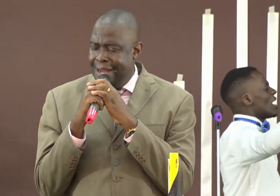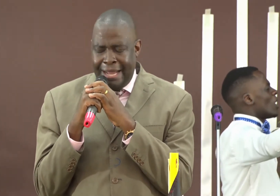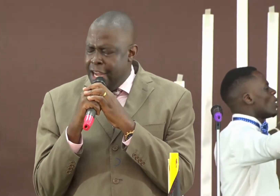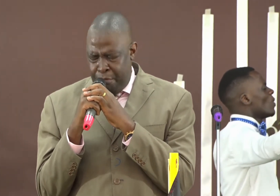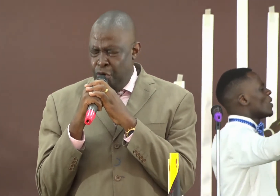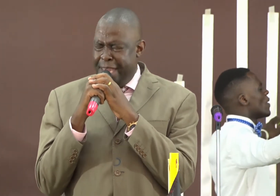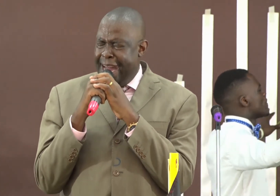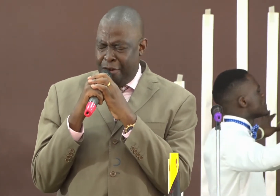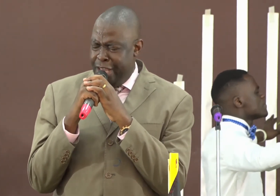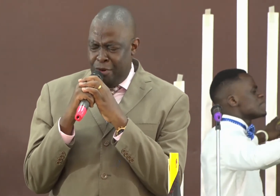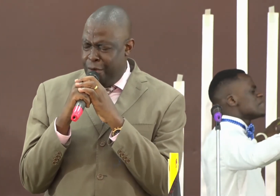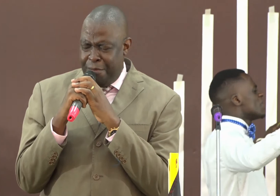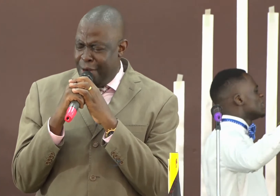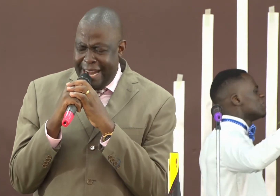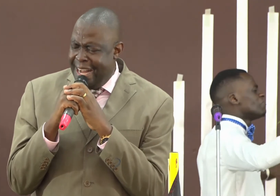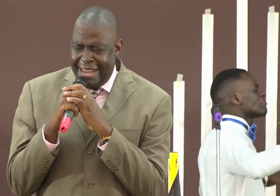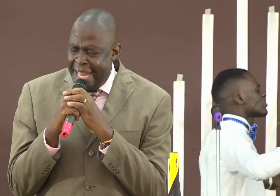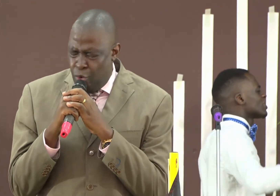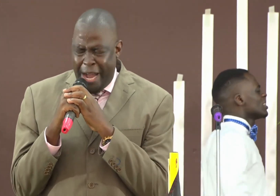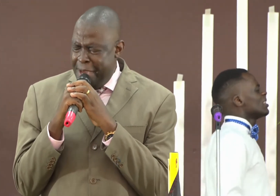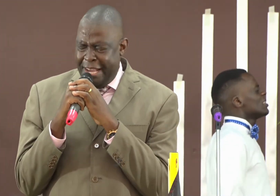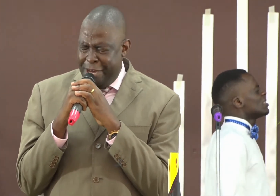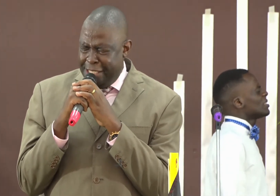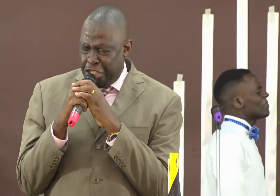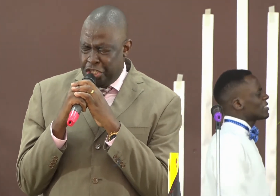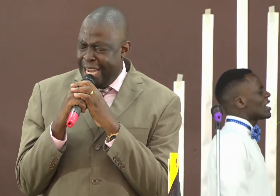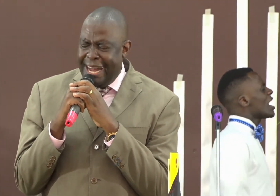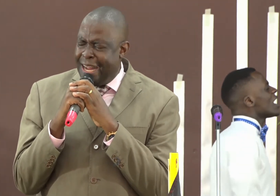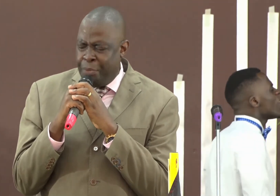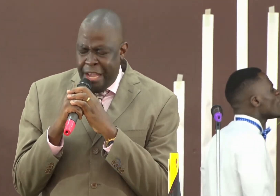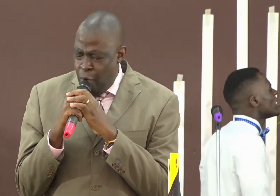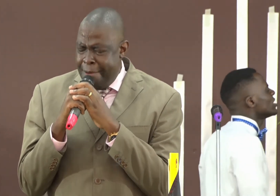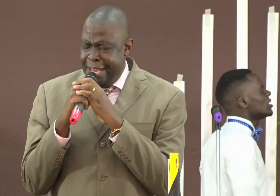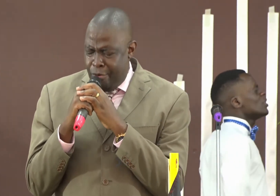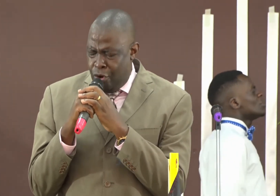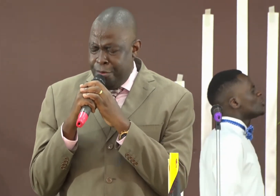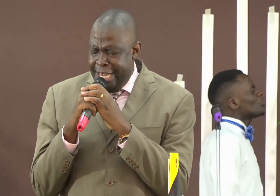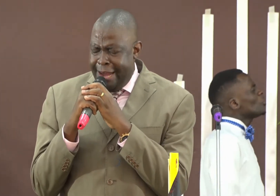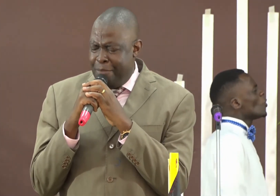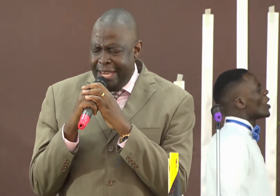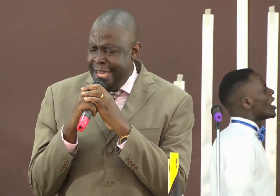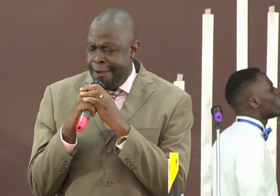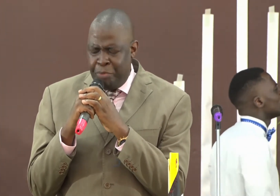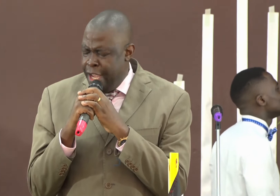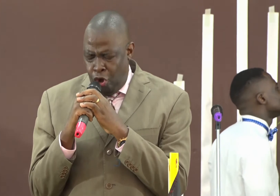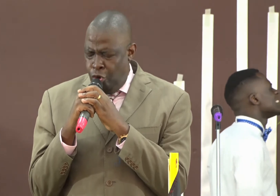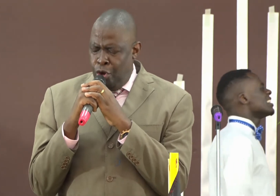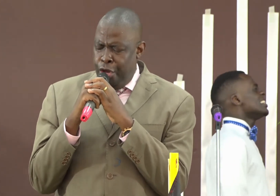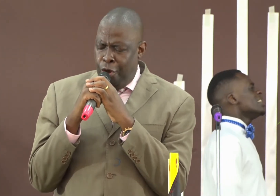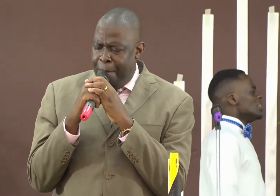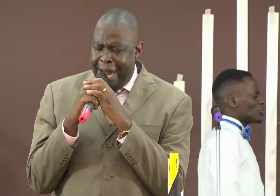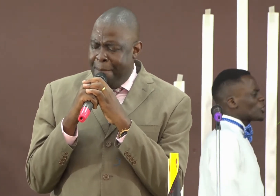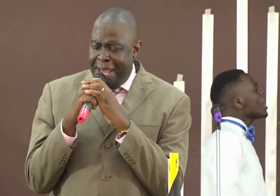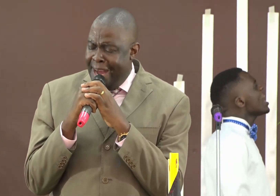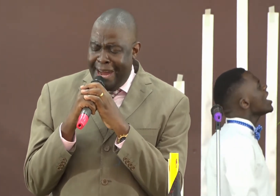kuberwa Mubialo ne mubimoga Waberewe chesa Waberewo buyambe